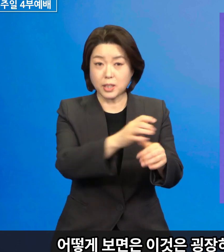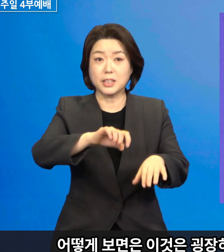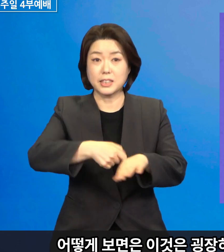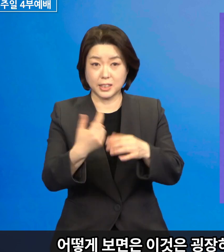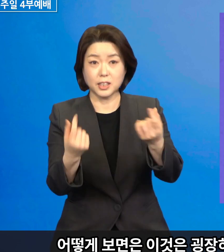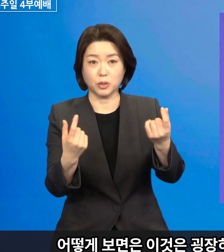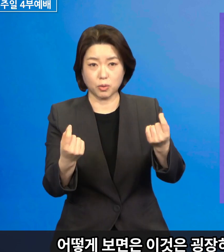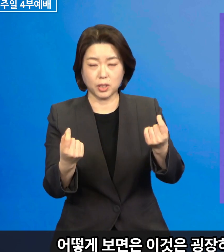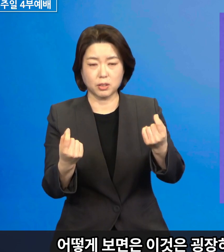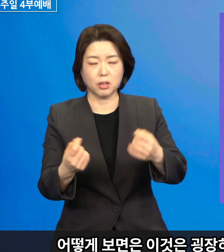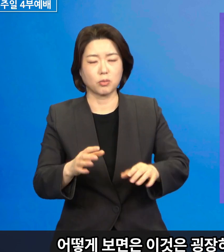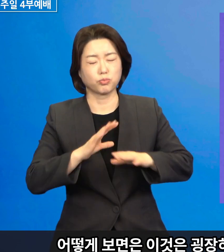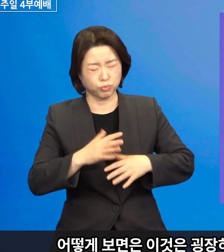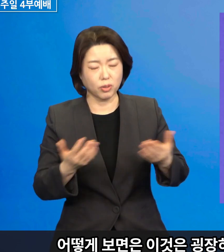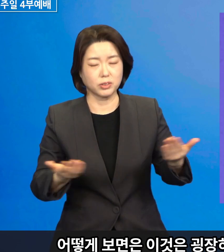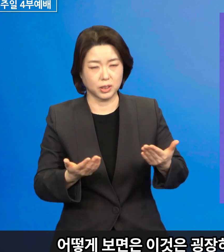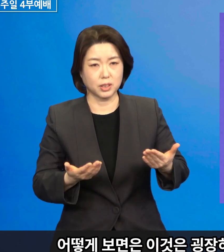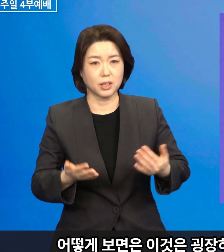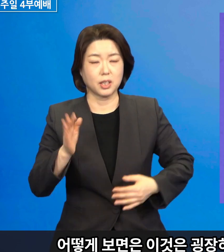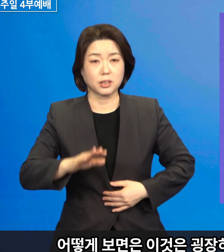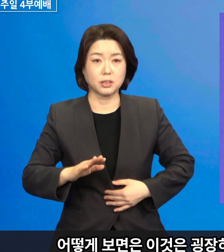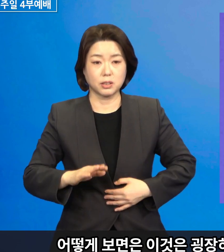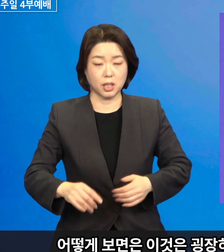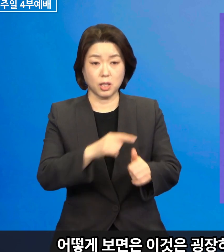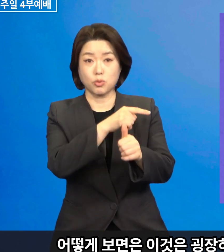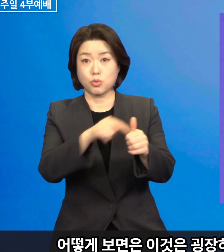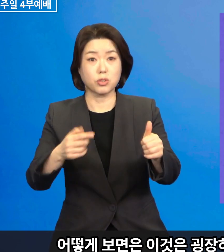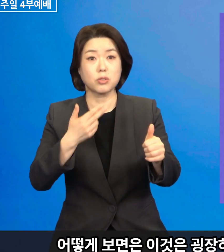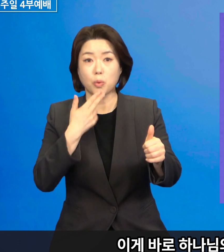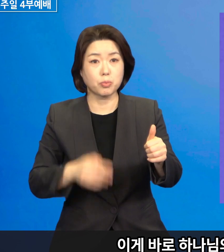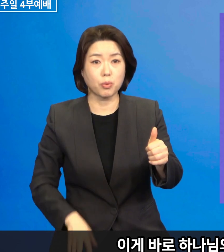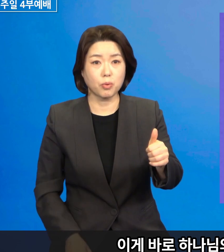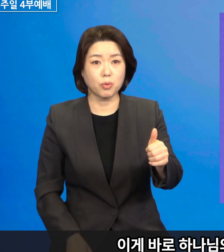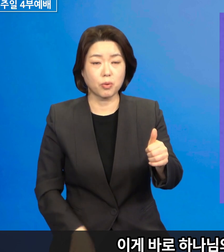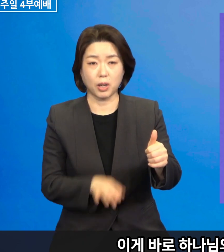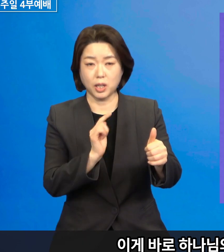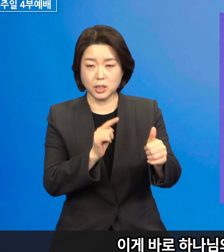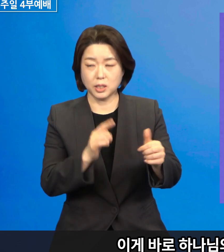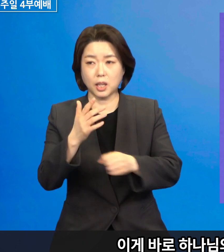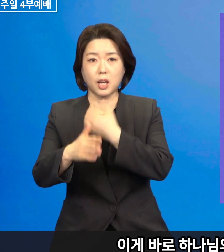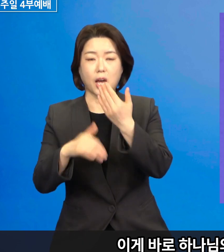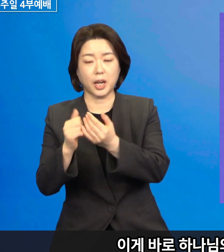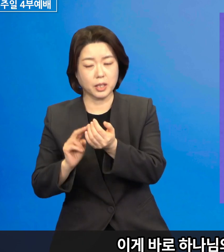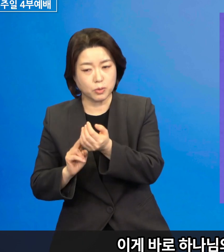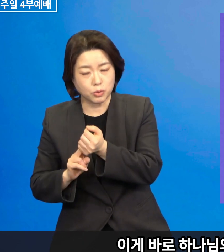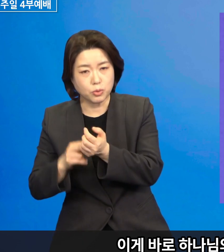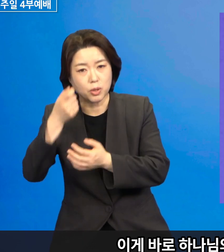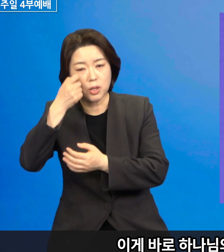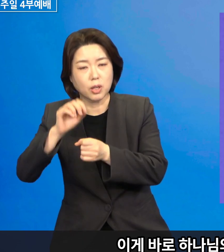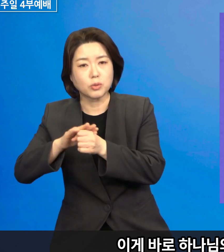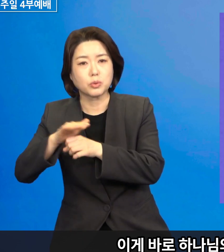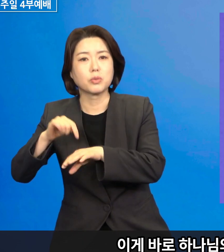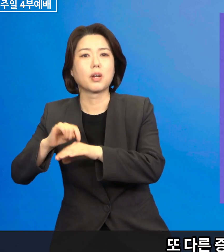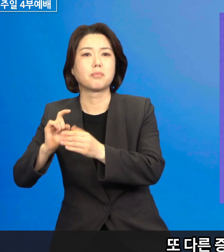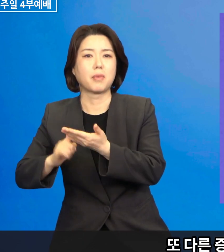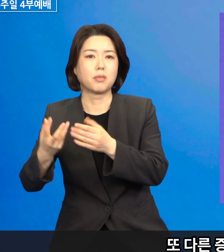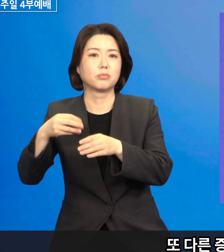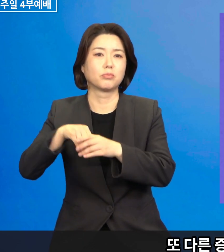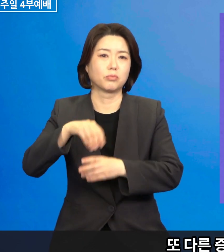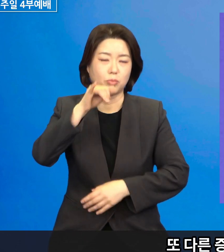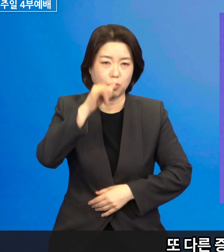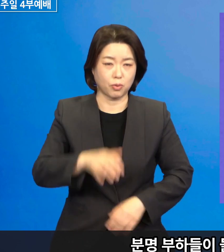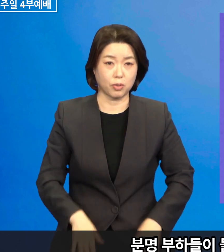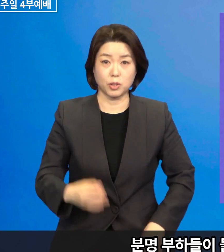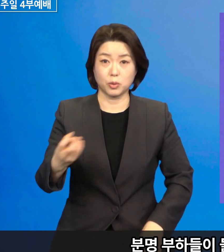이것은 굉장히 무서운 일인데 죽진 않았대요. 이게 바로 하나님의 숨겨진 긍휼입니다. 또 다른